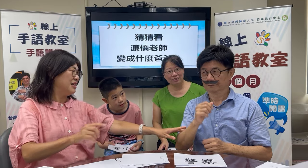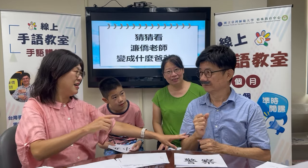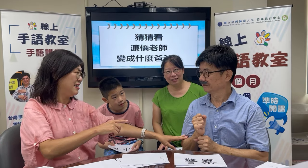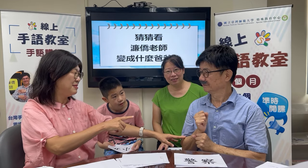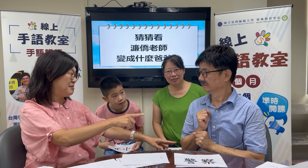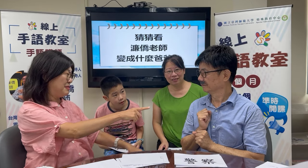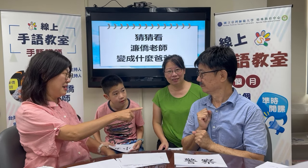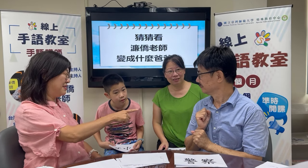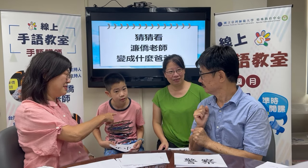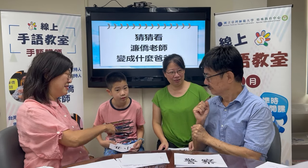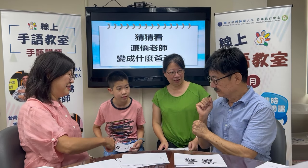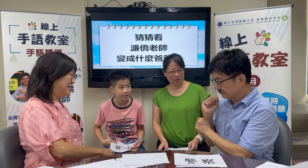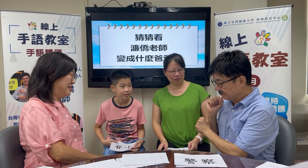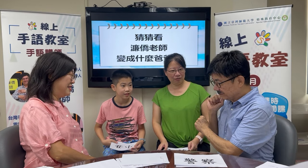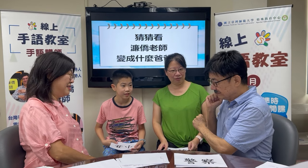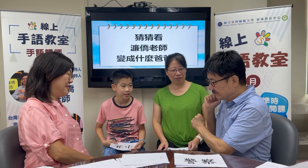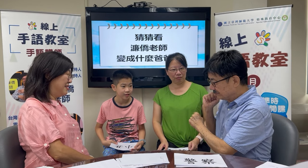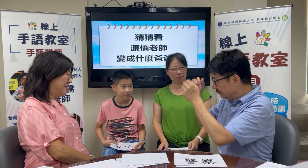哎，好。